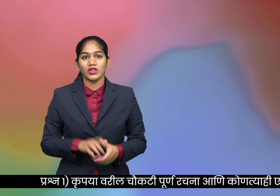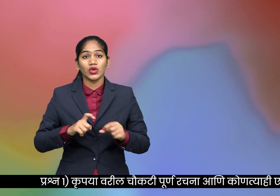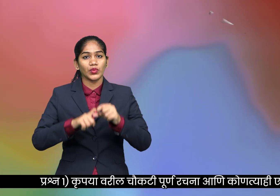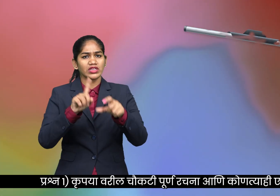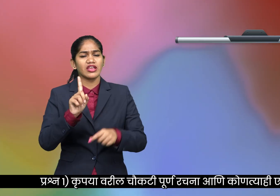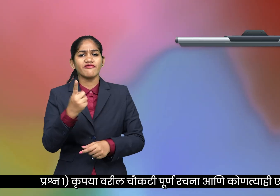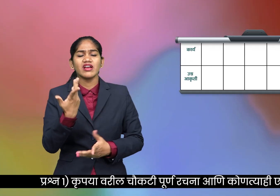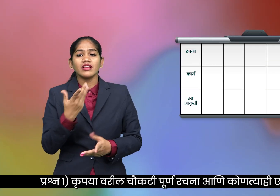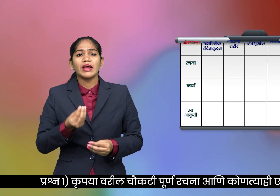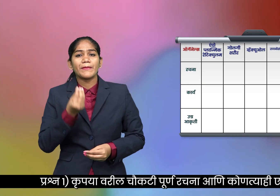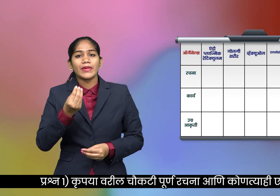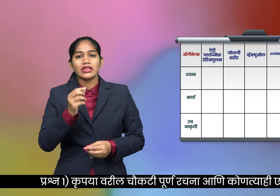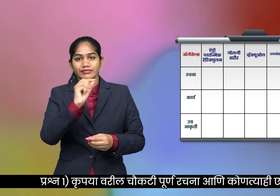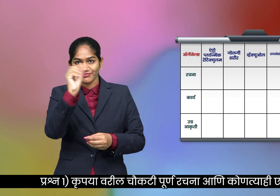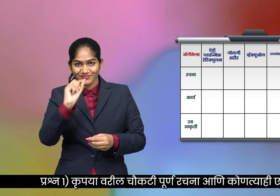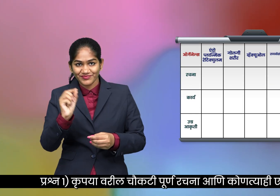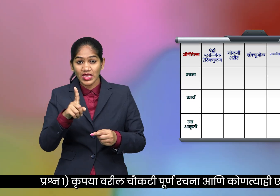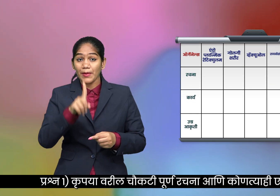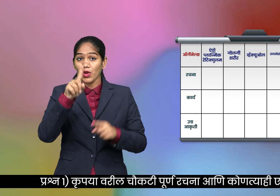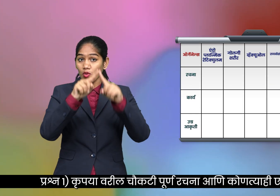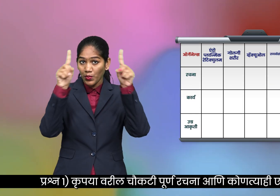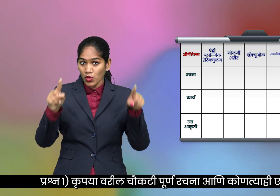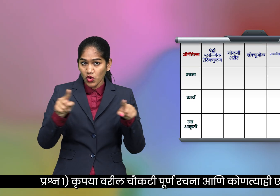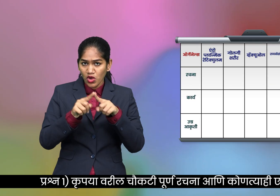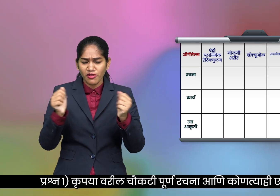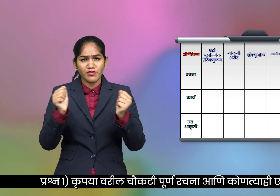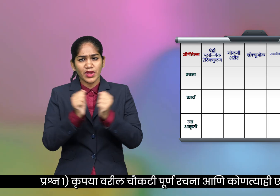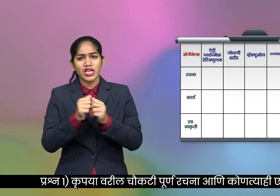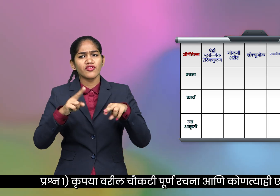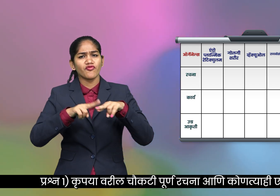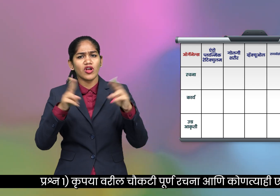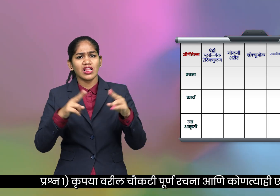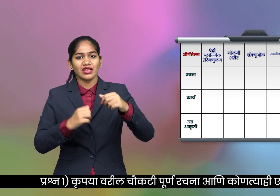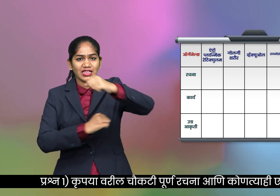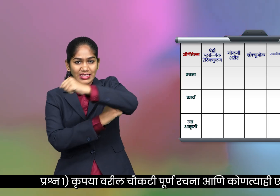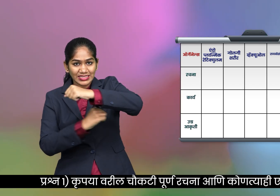प्रश्न 1. कृपया वरील चौकटी पूर्ण रचना आणि कोणत्याही एका फंक्शनने भरा.